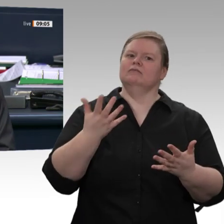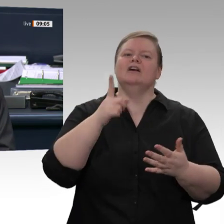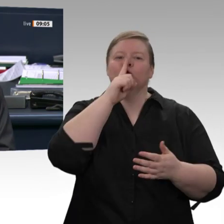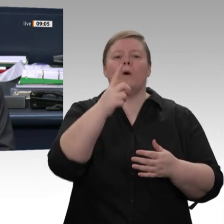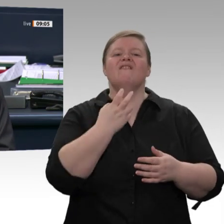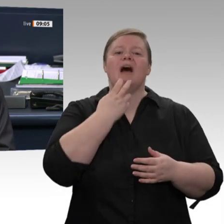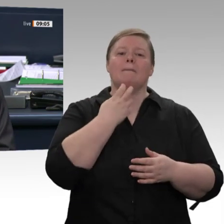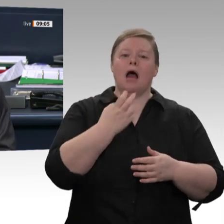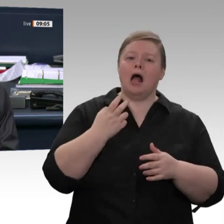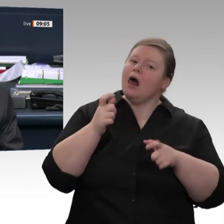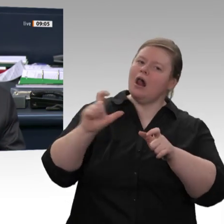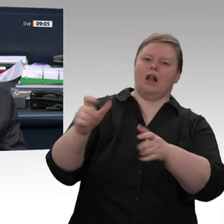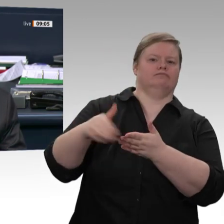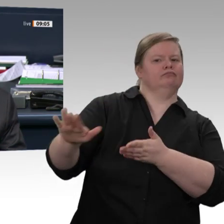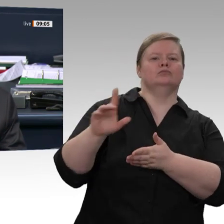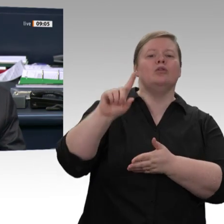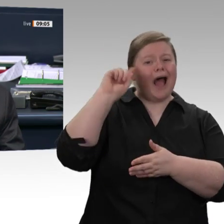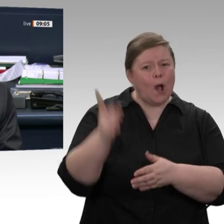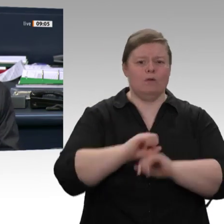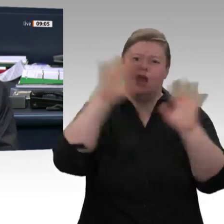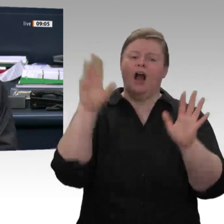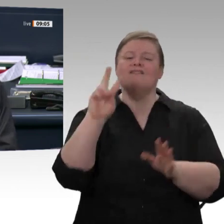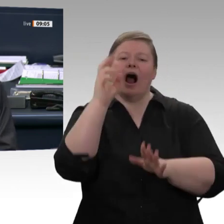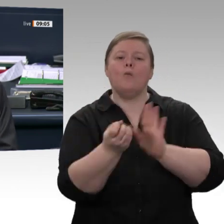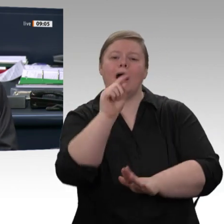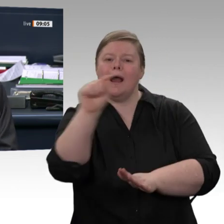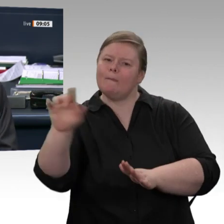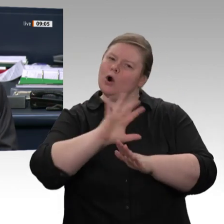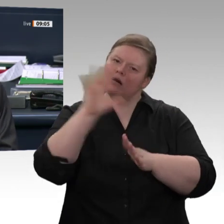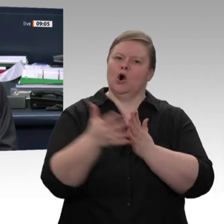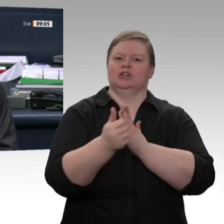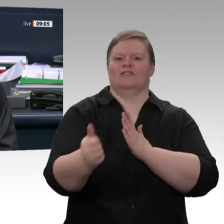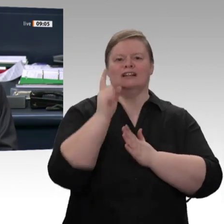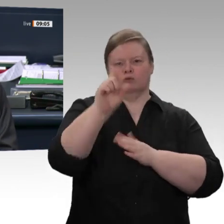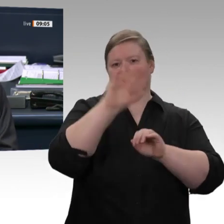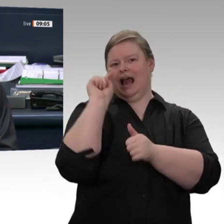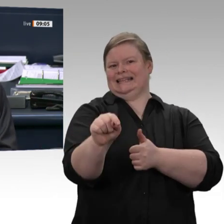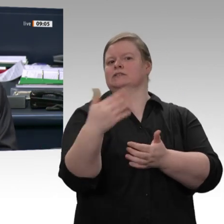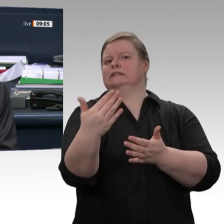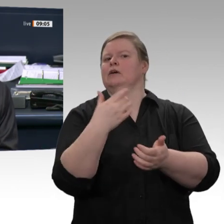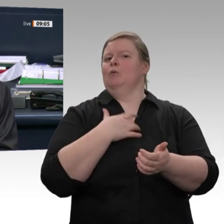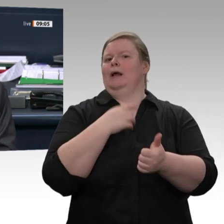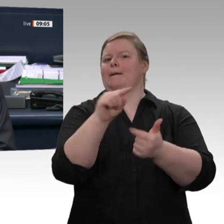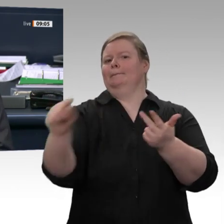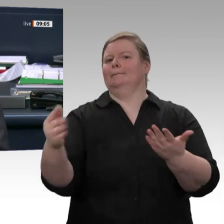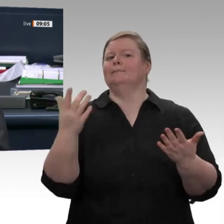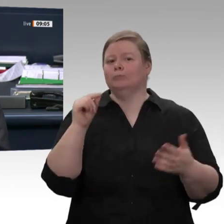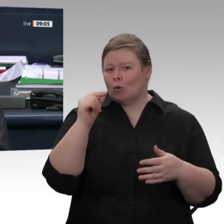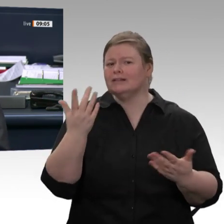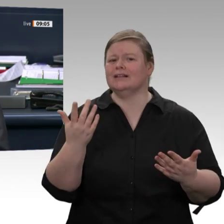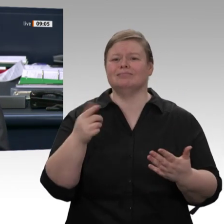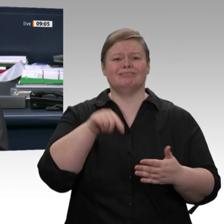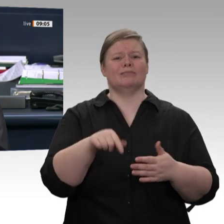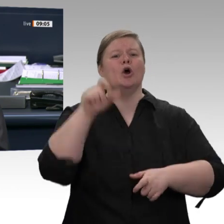in Hanau, in Berlin, in anderen Städten ihre Trauer öffentlich bekundeten. Und wenn